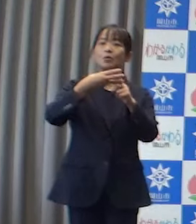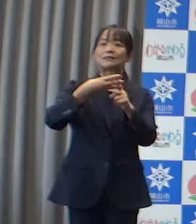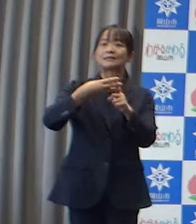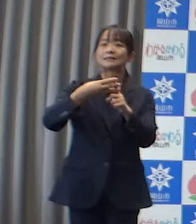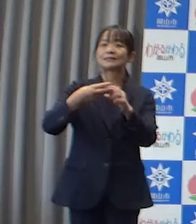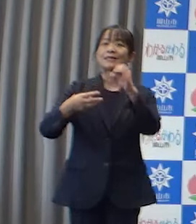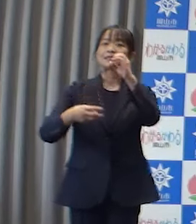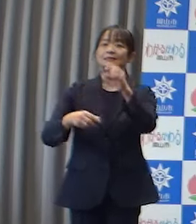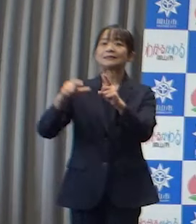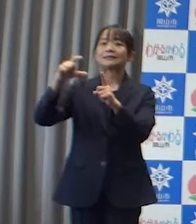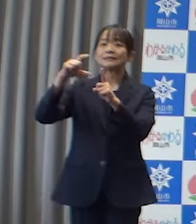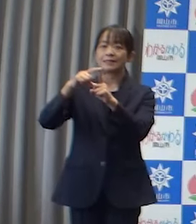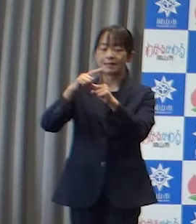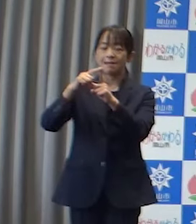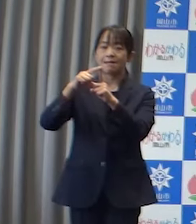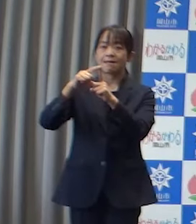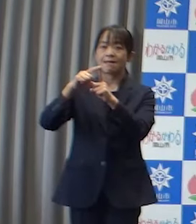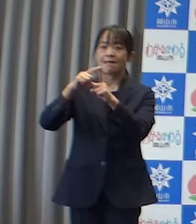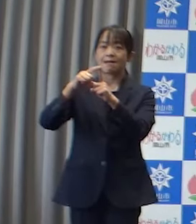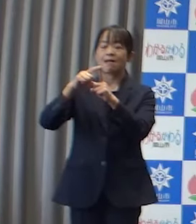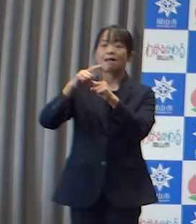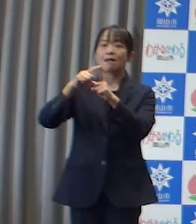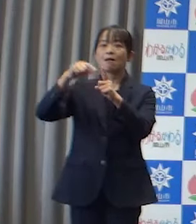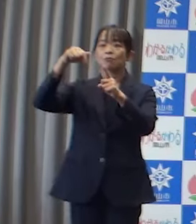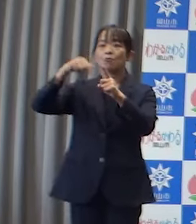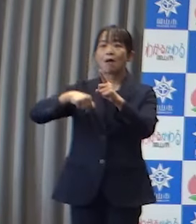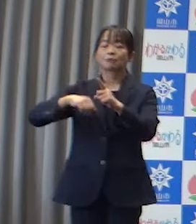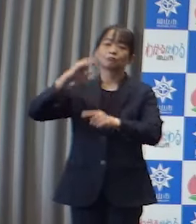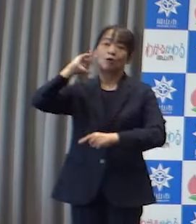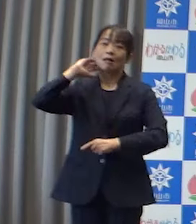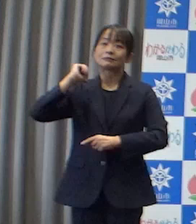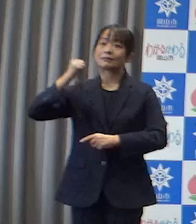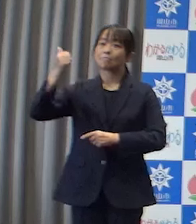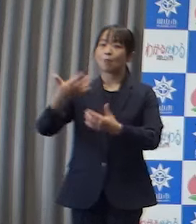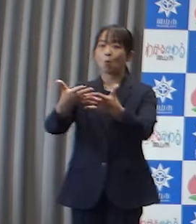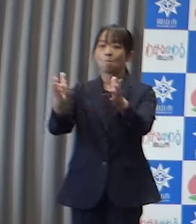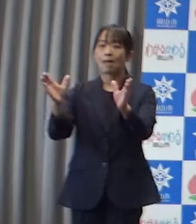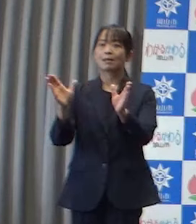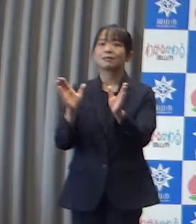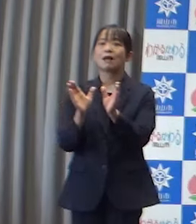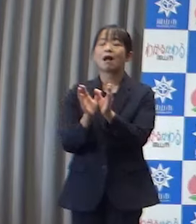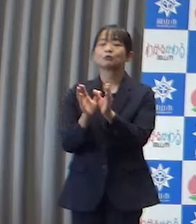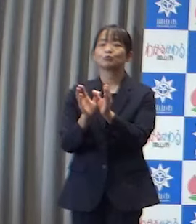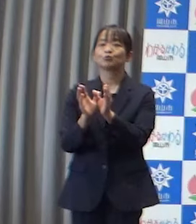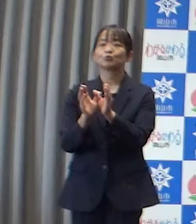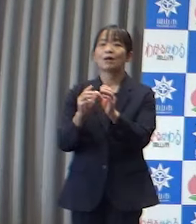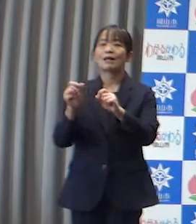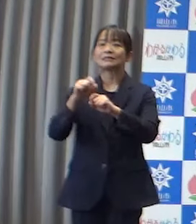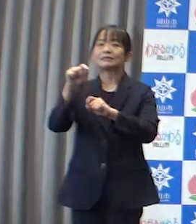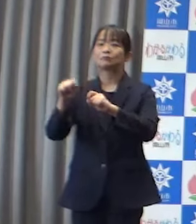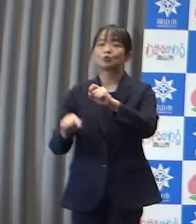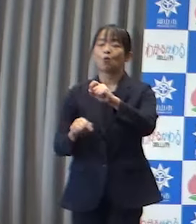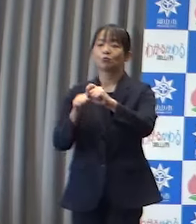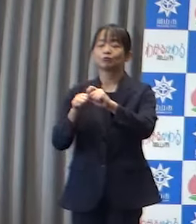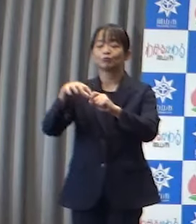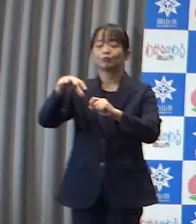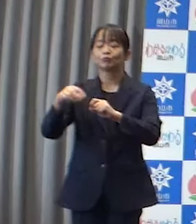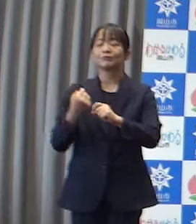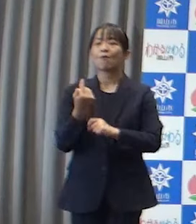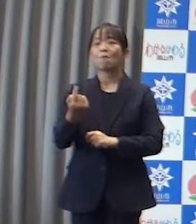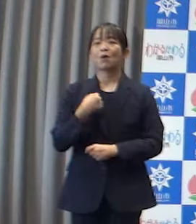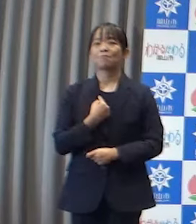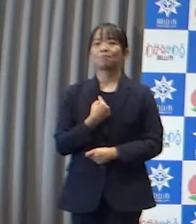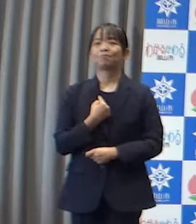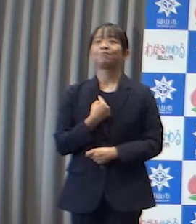チャンピオンメイヤーズ事務局を訪問、したところであります。ちなみに